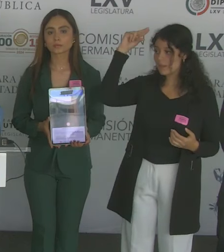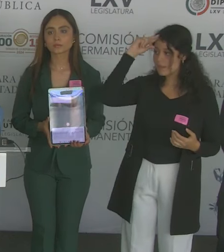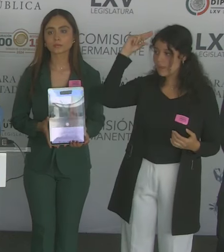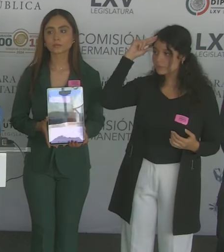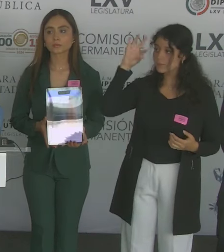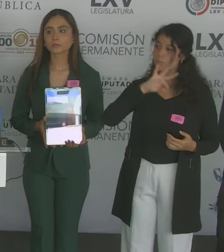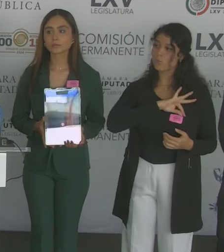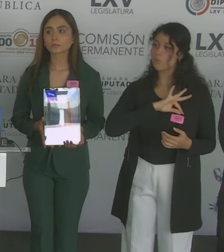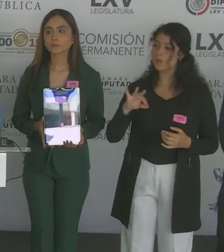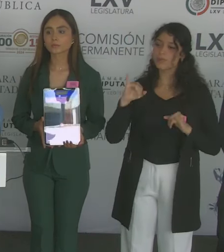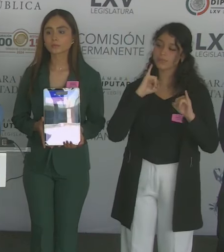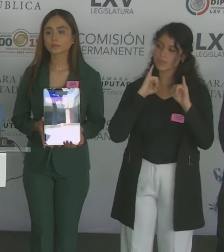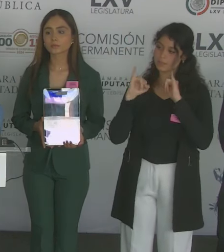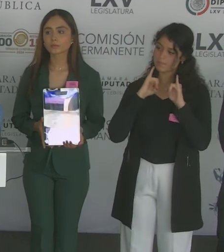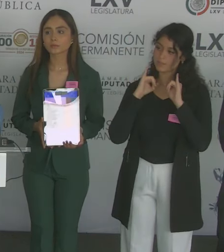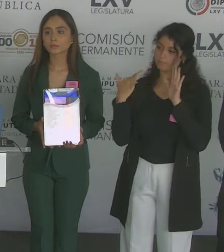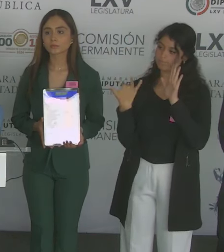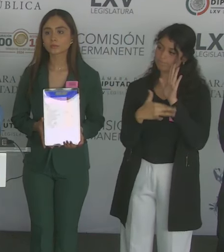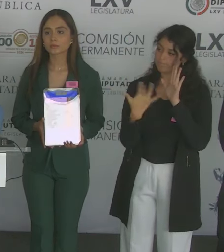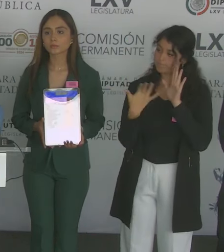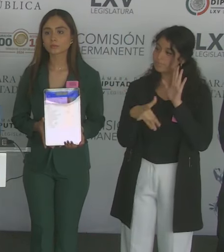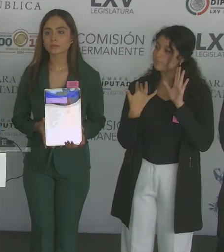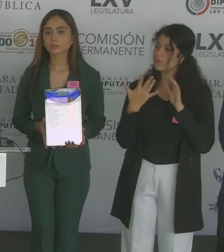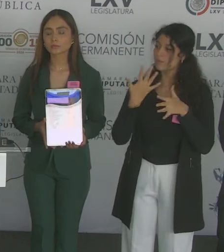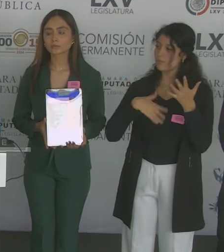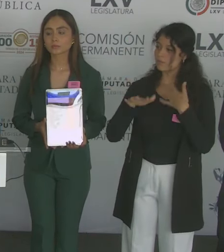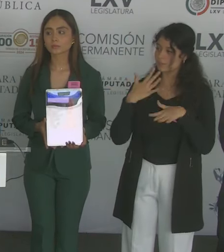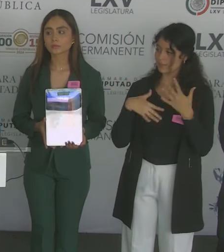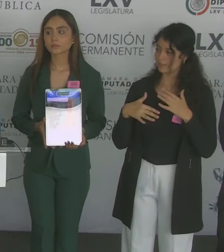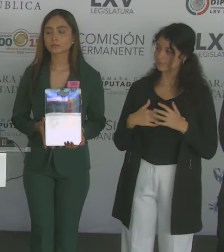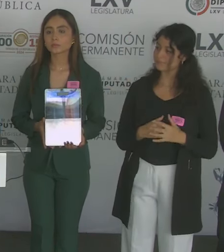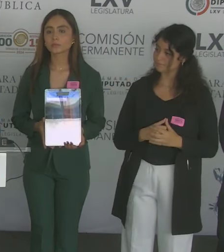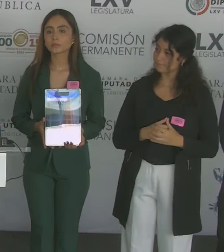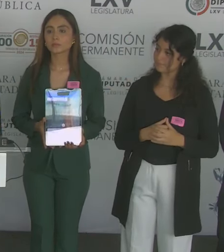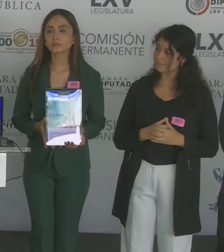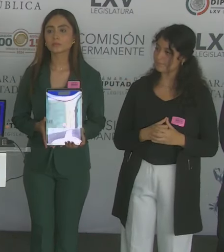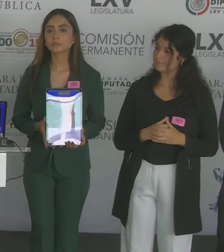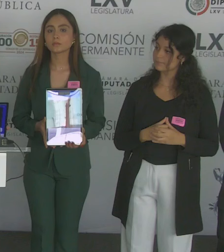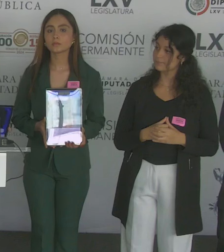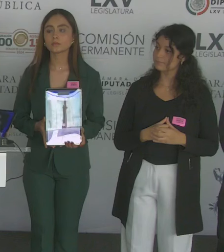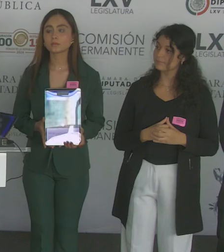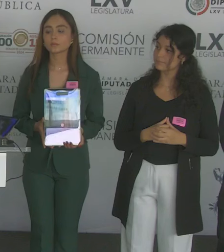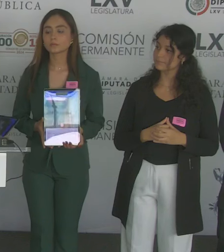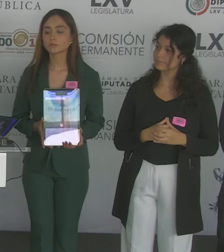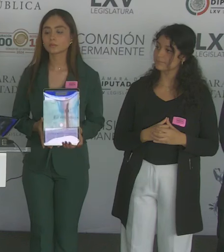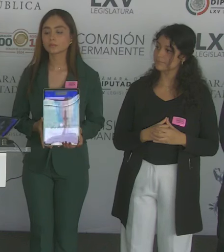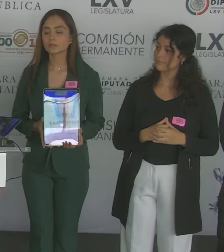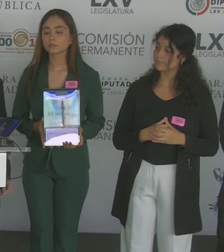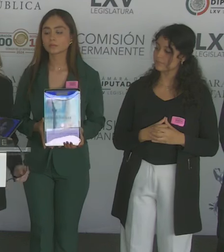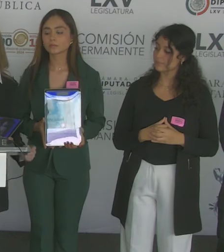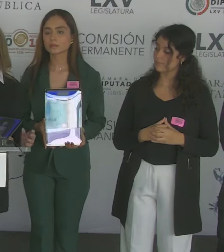de interpretar el texto a la lengua de señas en este caso hago la